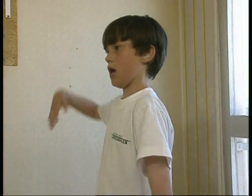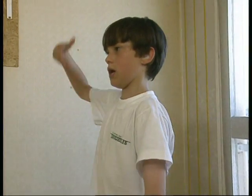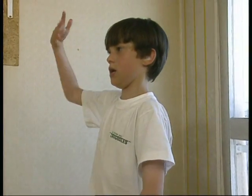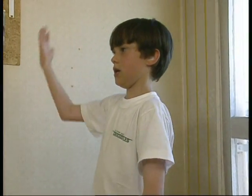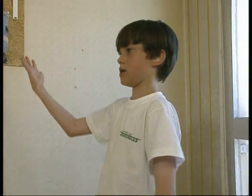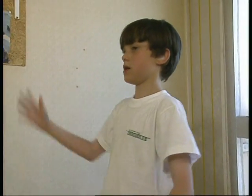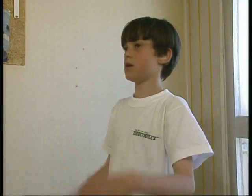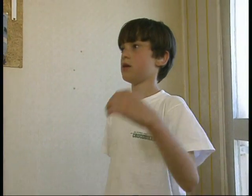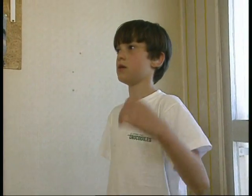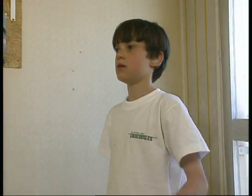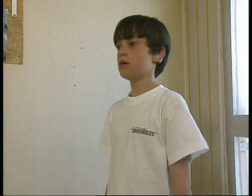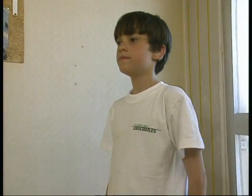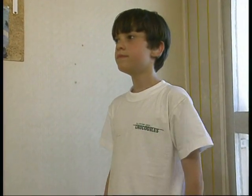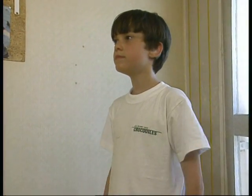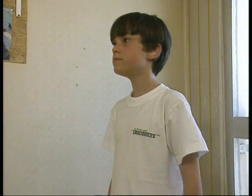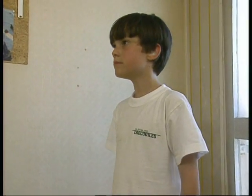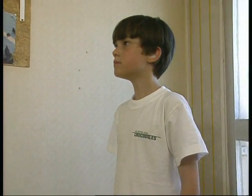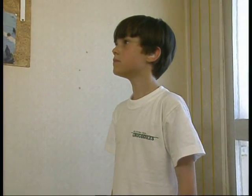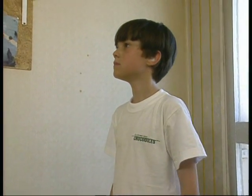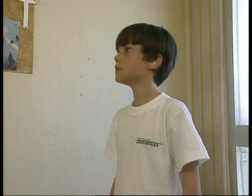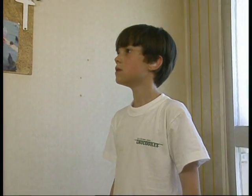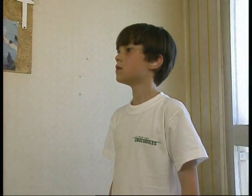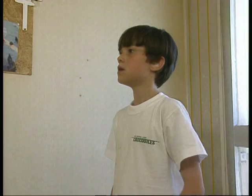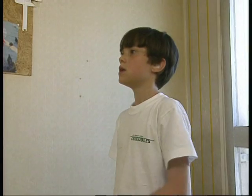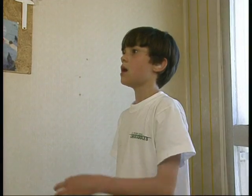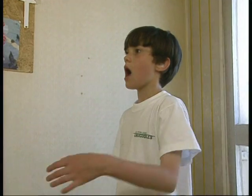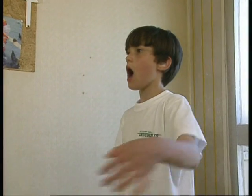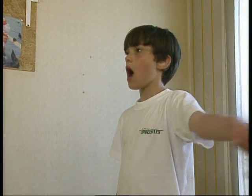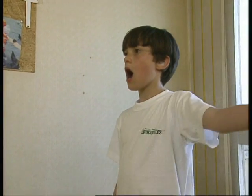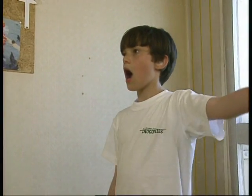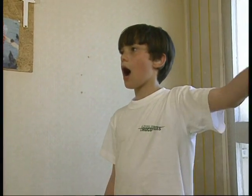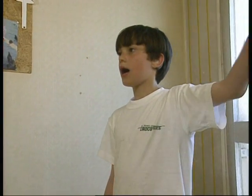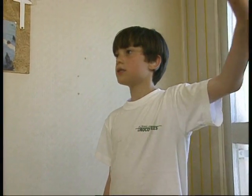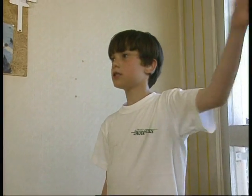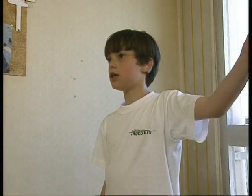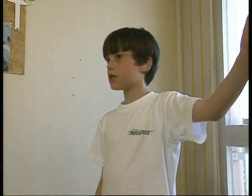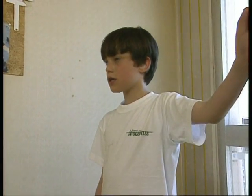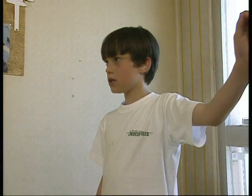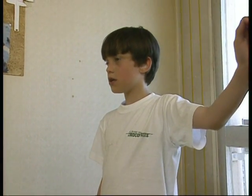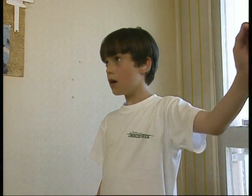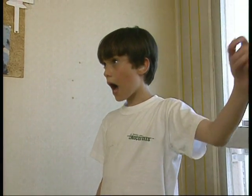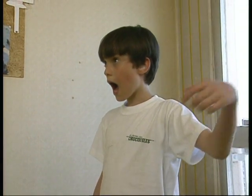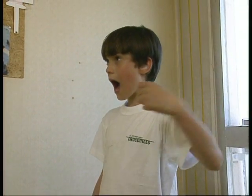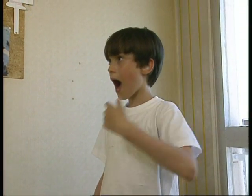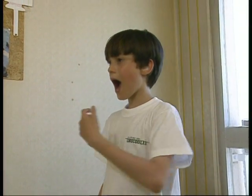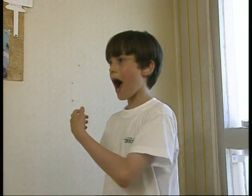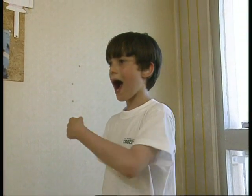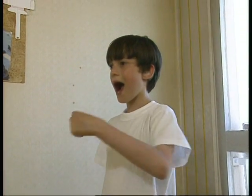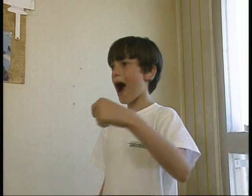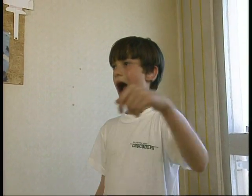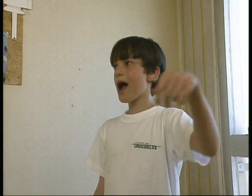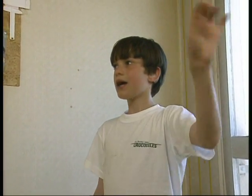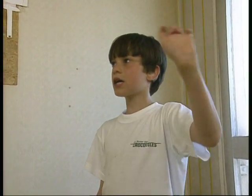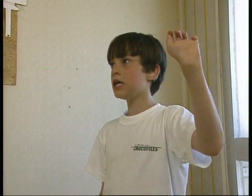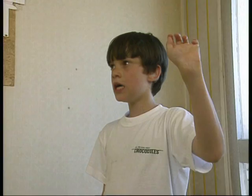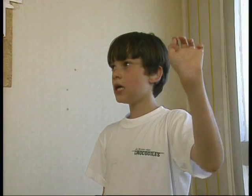en sorte qu'une parole devienne de plus en plus compréhensible. Oui, alors en fait, ce qu'il faut savoir, c'est que dans notre phonétique, il y a des critères